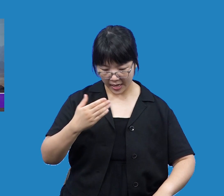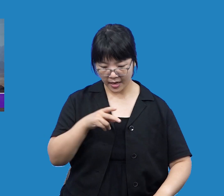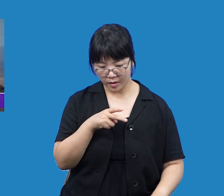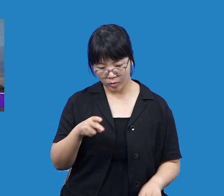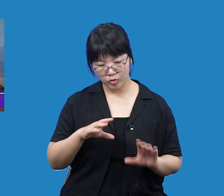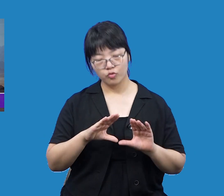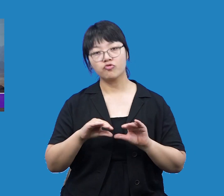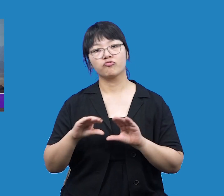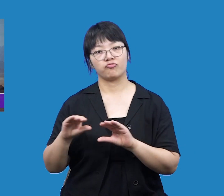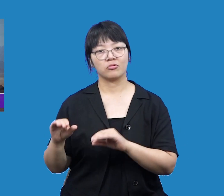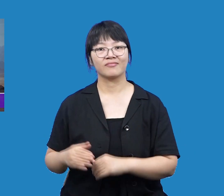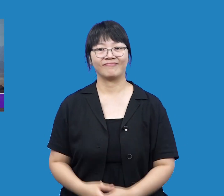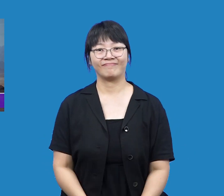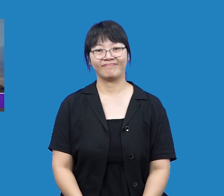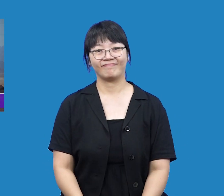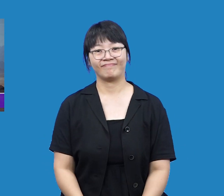프라우스.